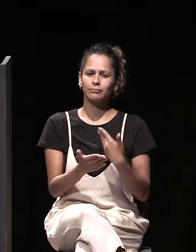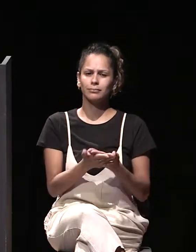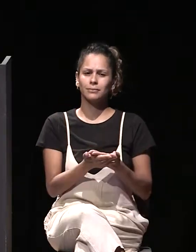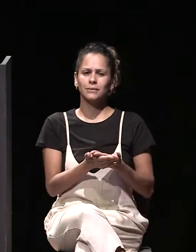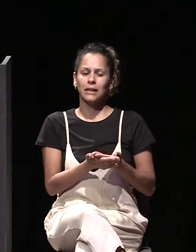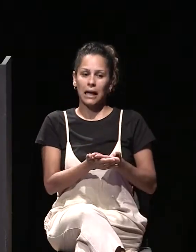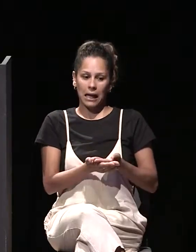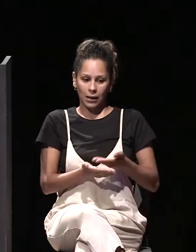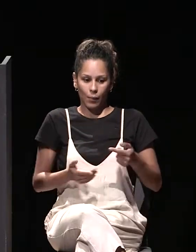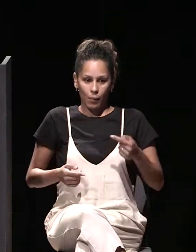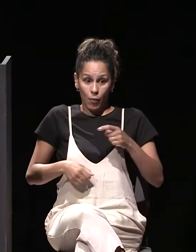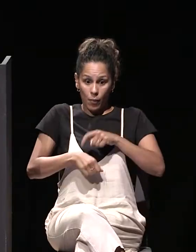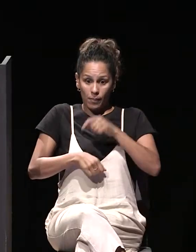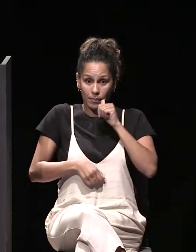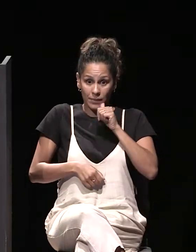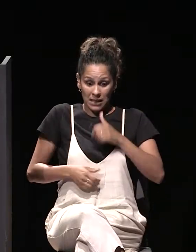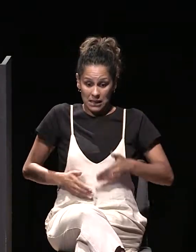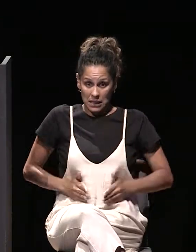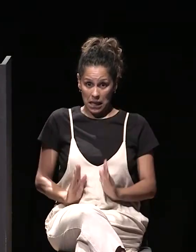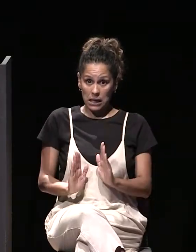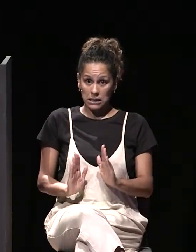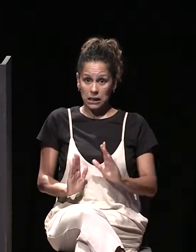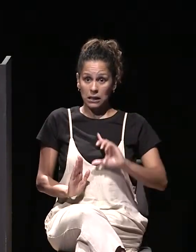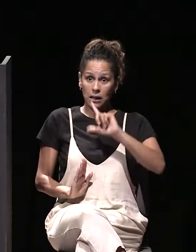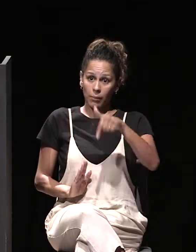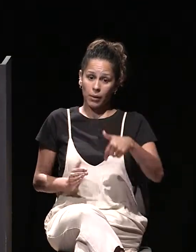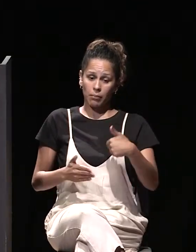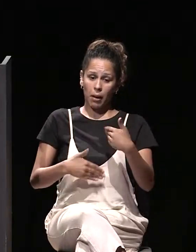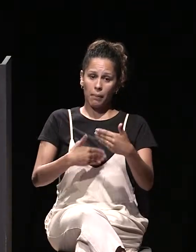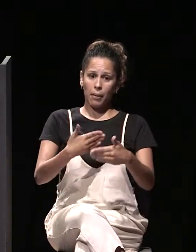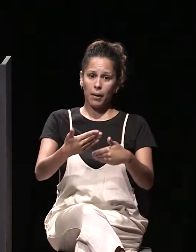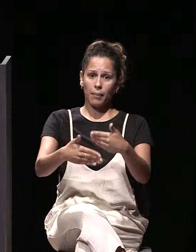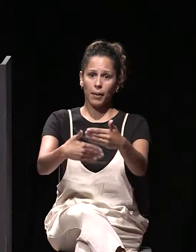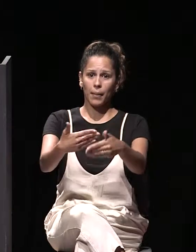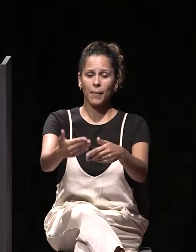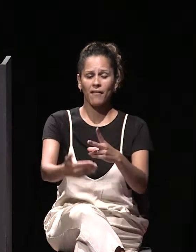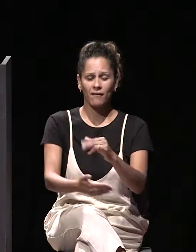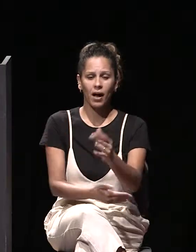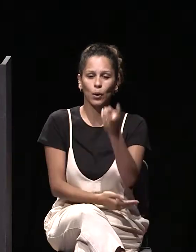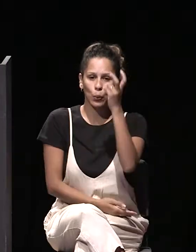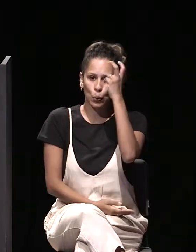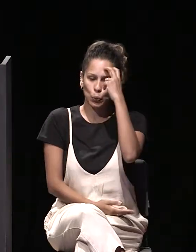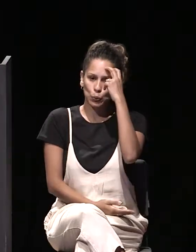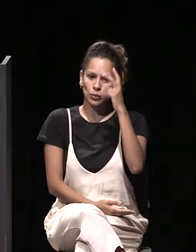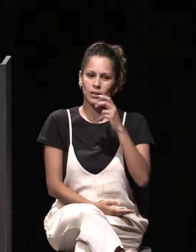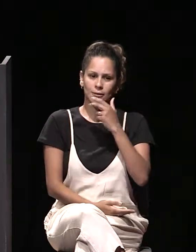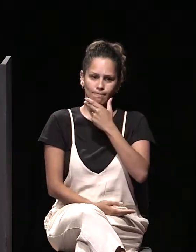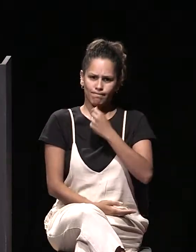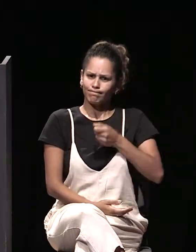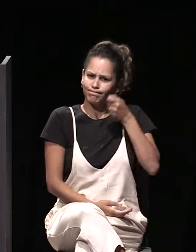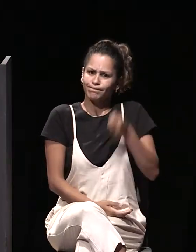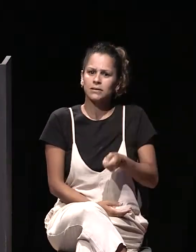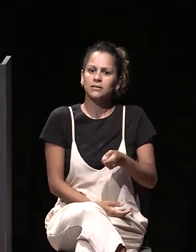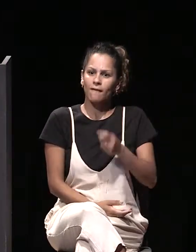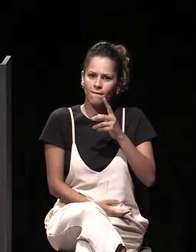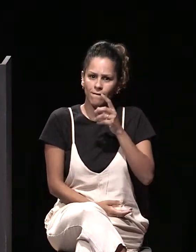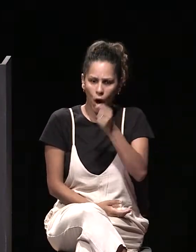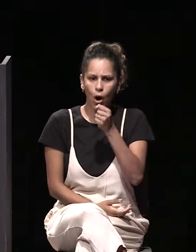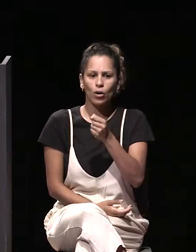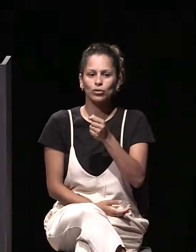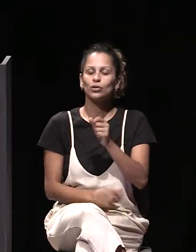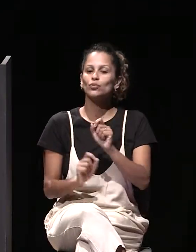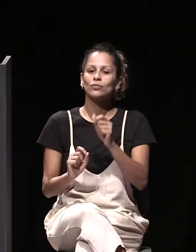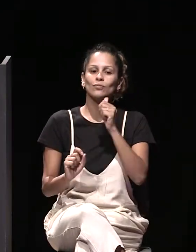do nascimento de um menino e uma menina, começa a construir toda uma cultura machista, e onde a mulher é a